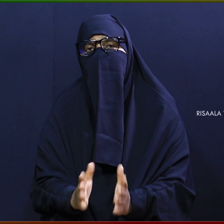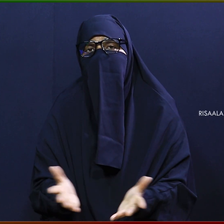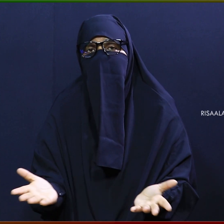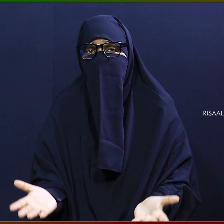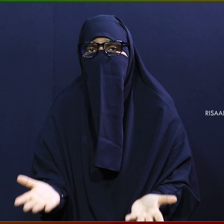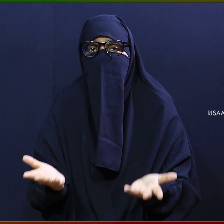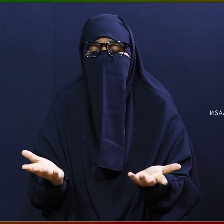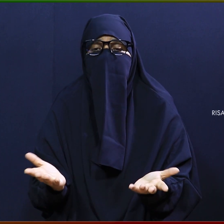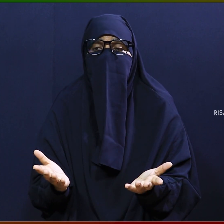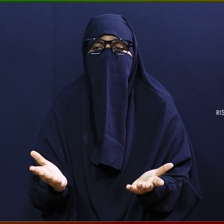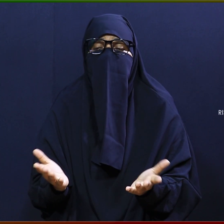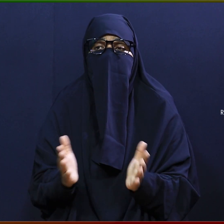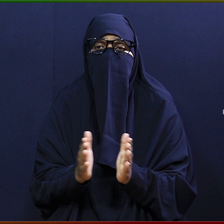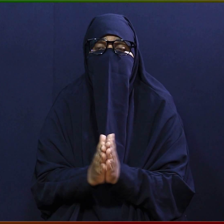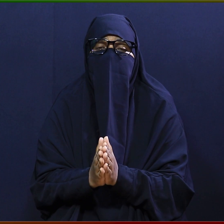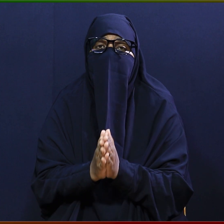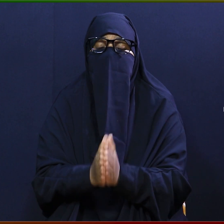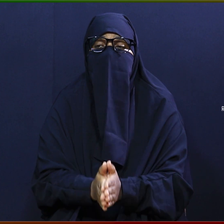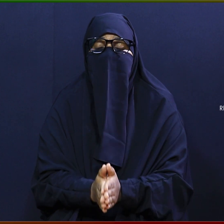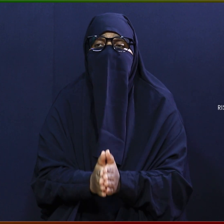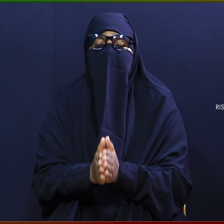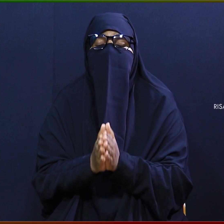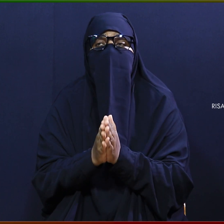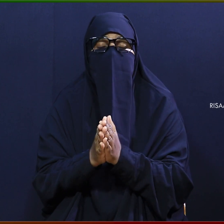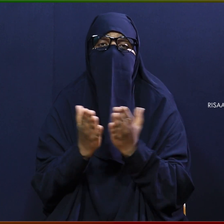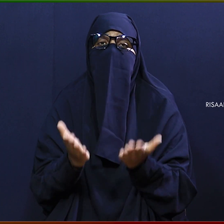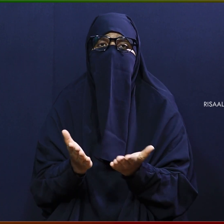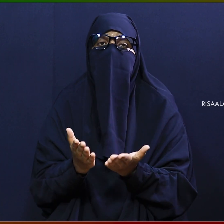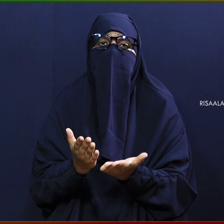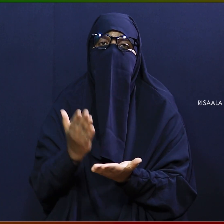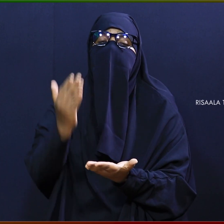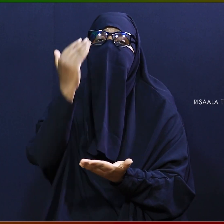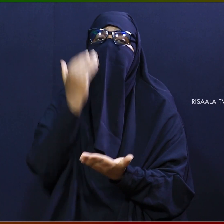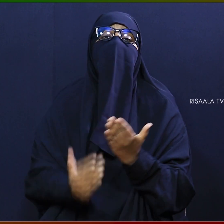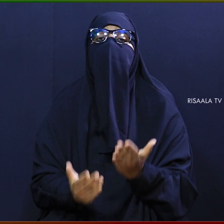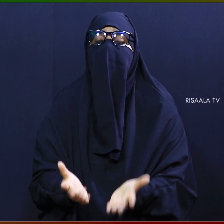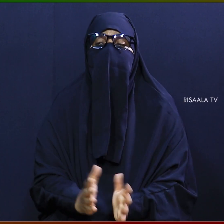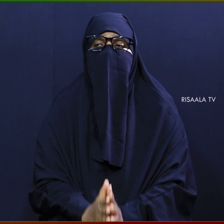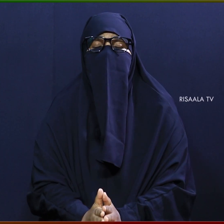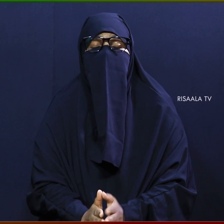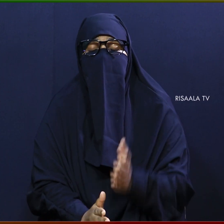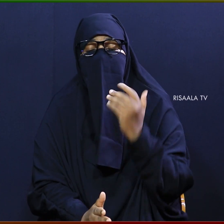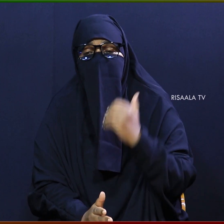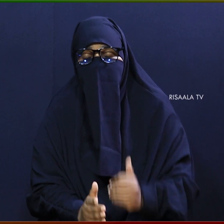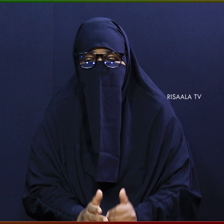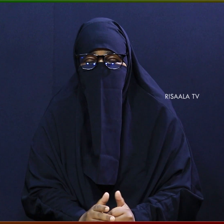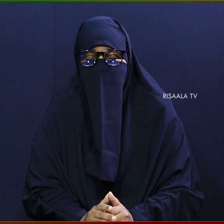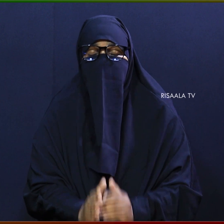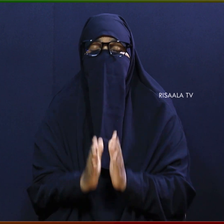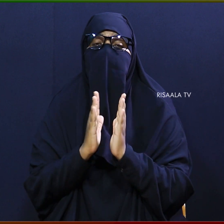waa iska ama maarinkas ama madow marka qof ka cad adaa isku cadaysa dhibba ma laha laakiin ninka madow maxaa isugu cadeyn asagii yaa ka madowe adiga maxaa